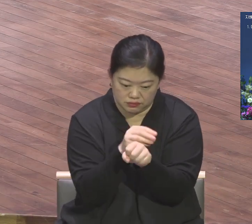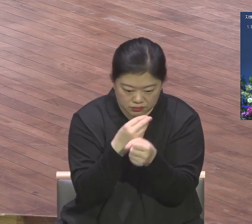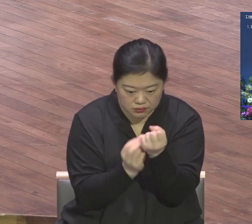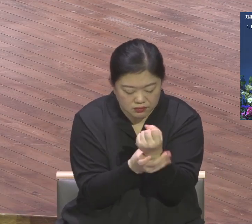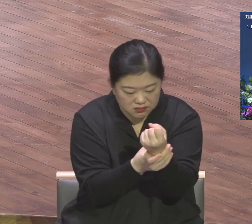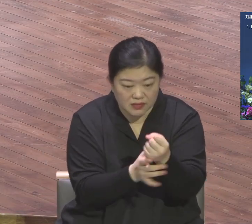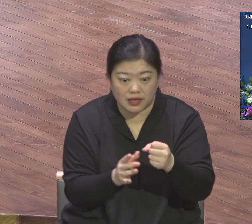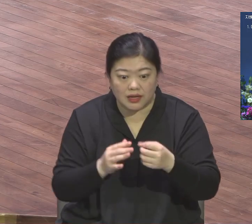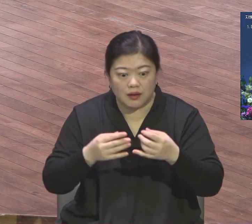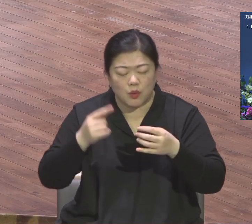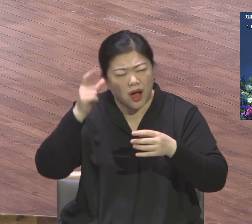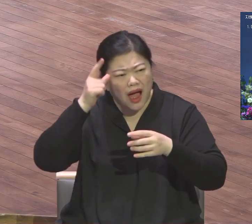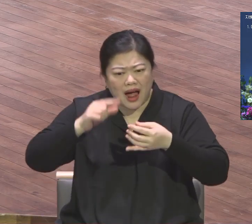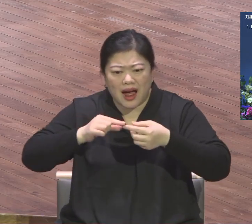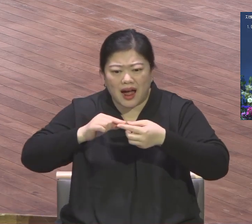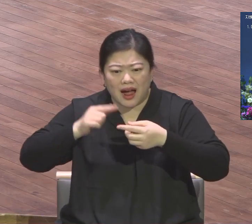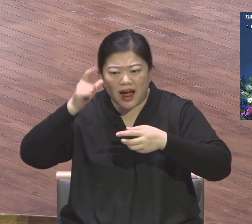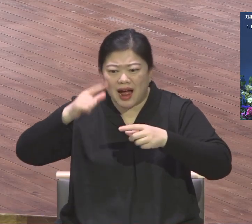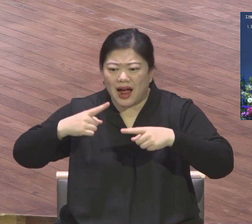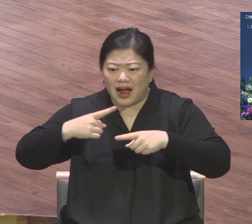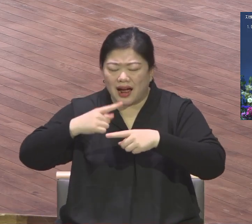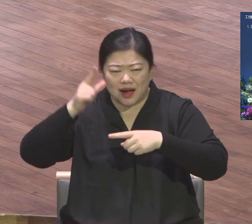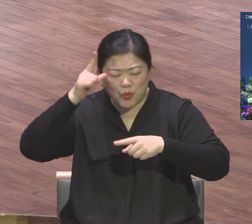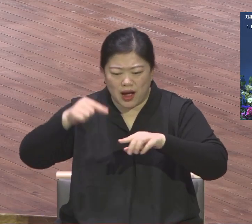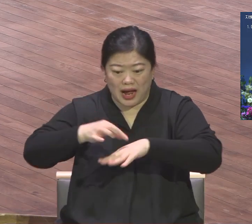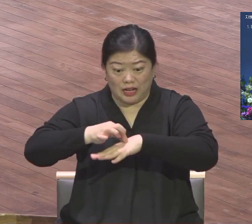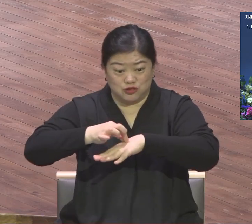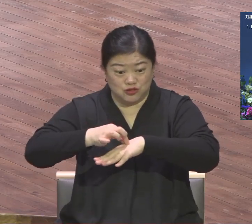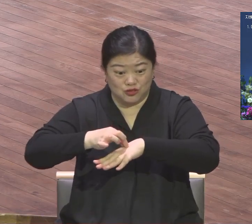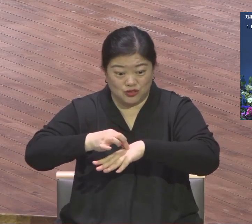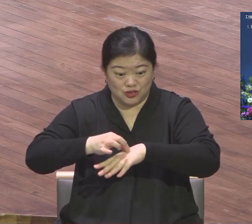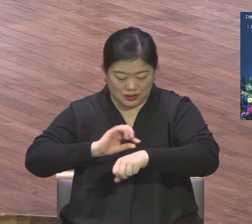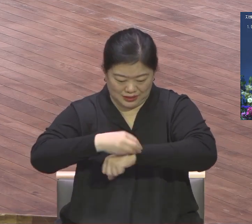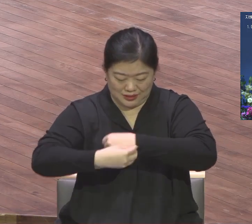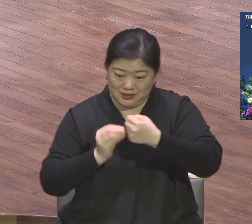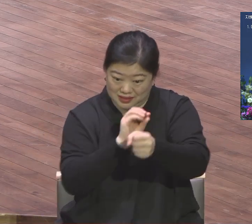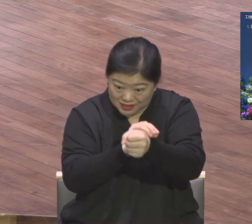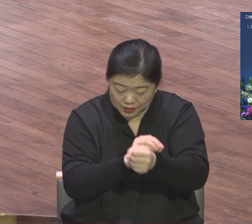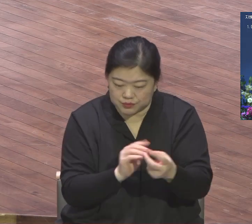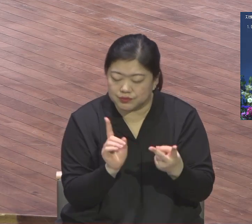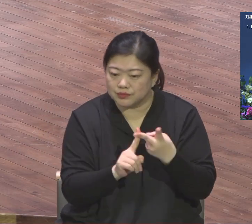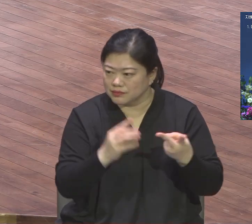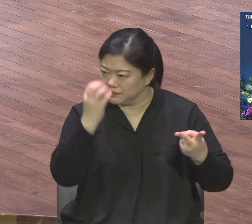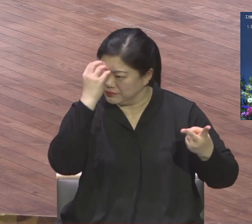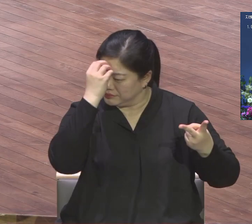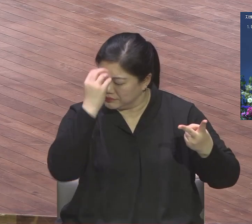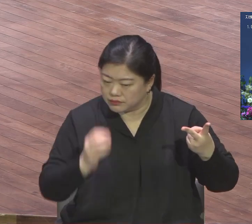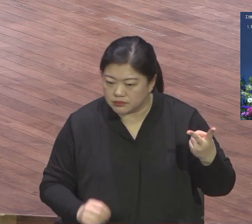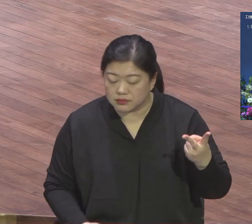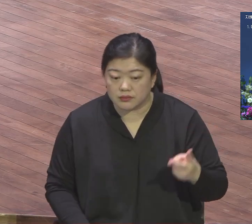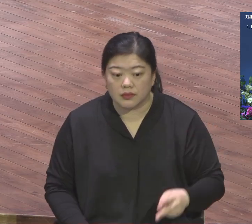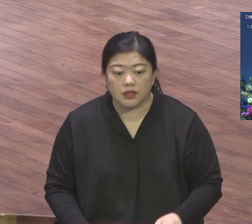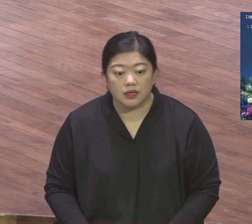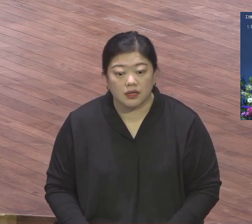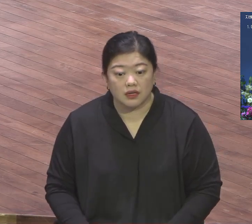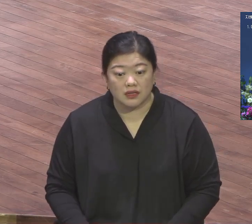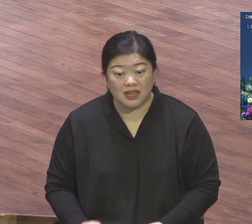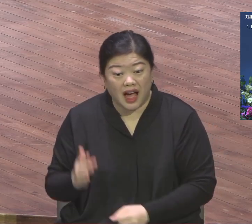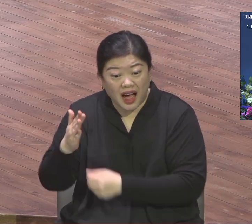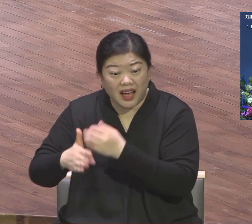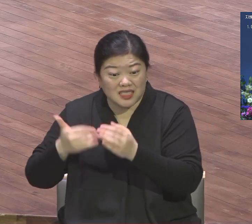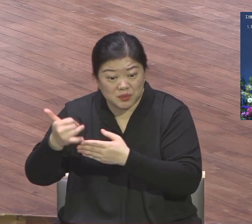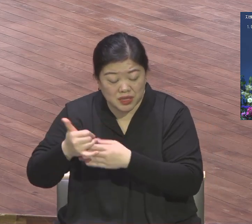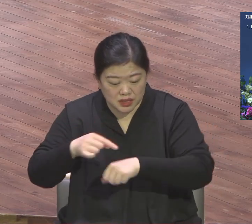와 있어요. 가죽으로 말씀을 묶어 가지고 이렇게 매요. 이마에 딱 붙죠. 그 말이 아니잖아요. 근데